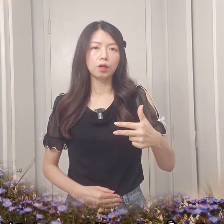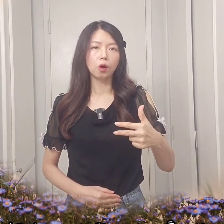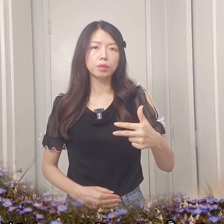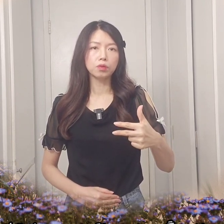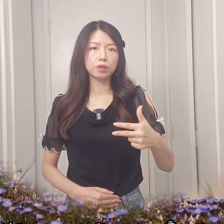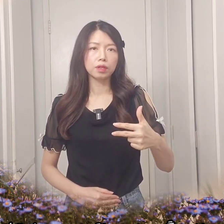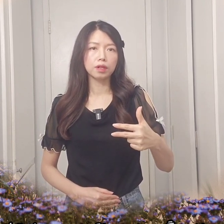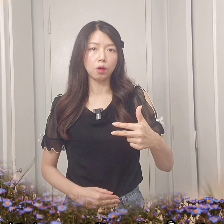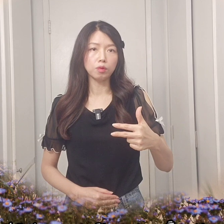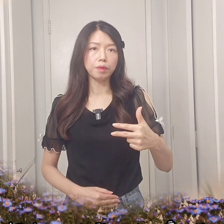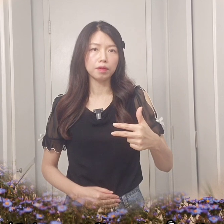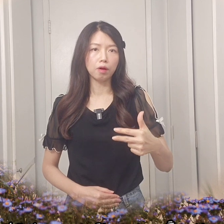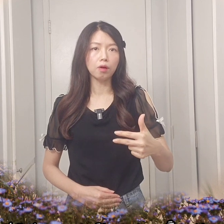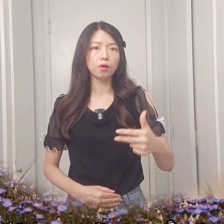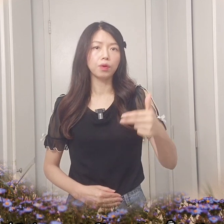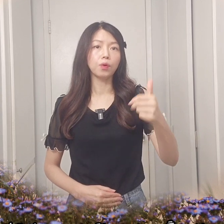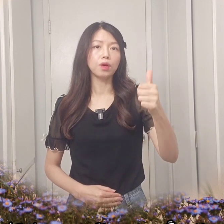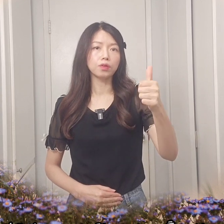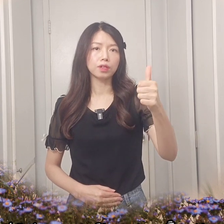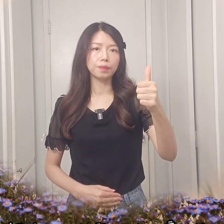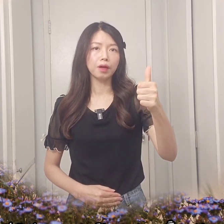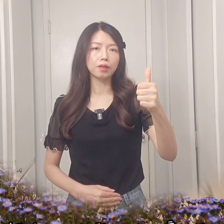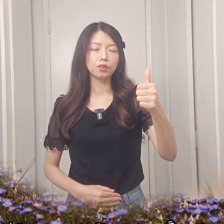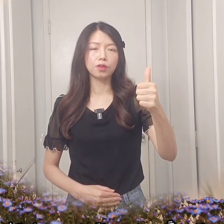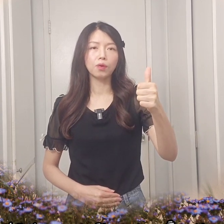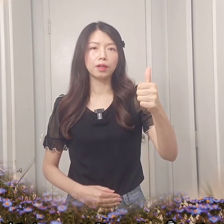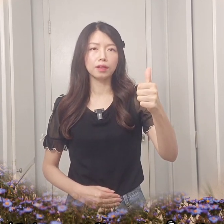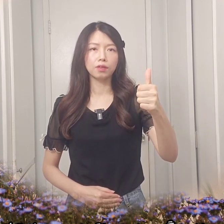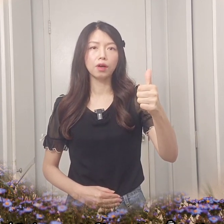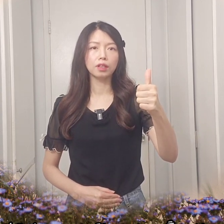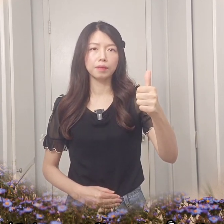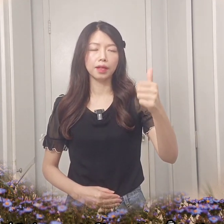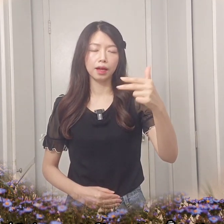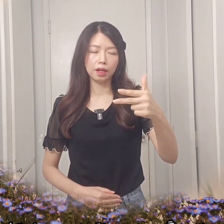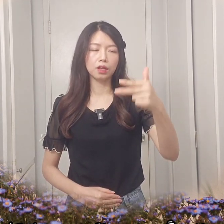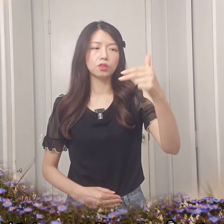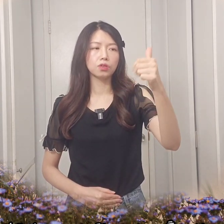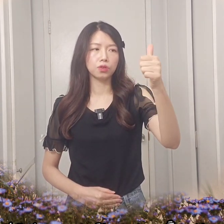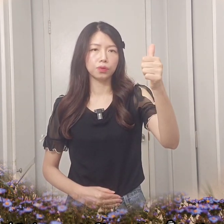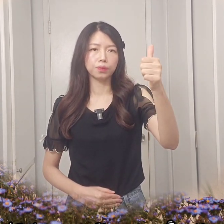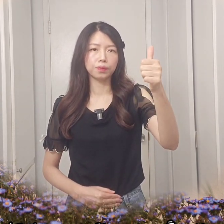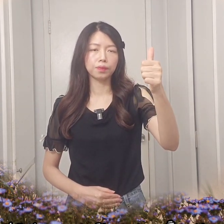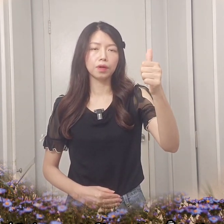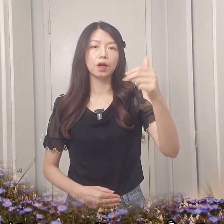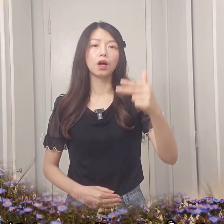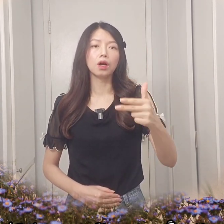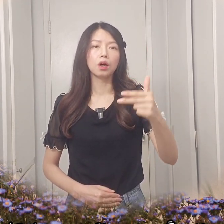하셔서 검지중지를 접으면서 위로 올려주시면 주라고 한 뜻의 수어가 됩니다.